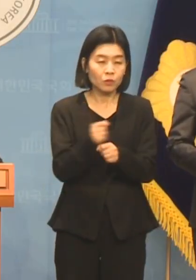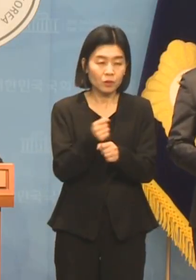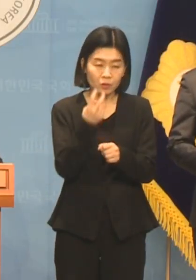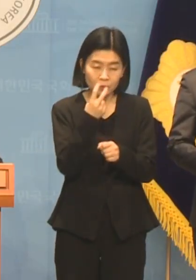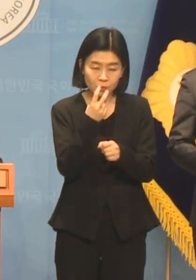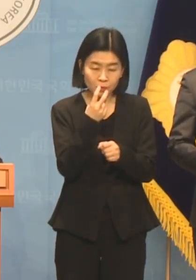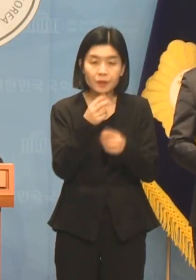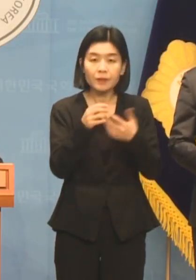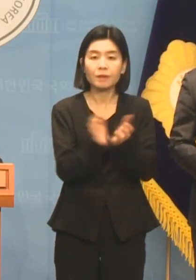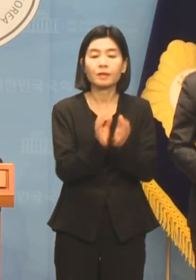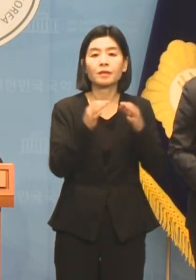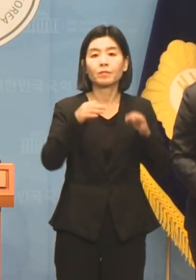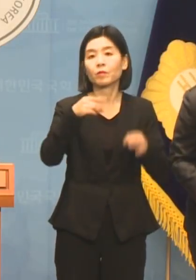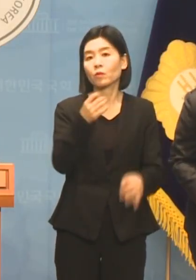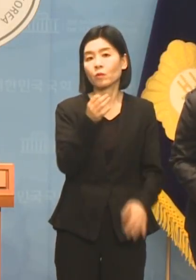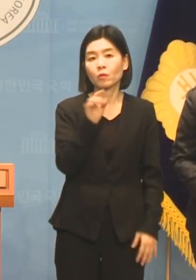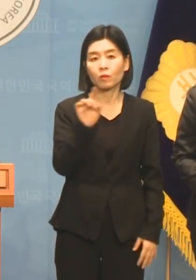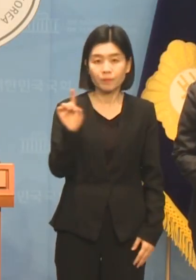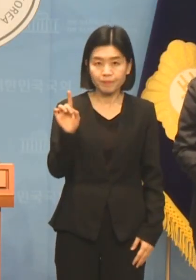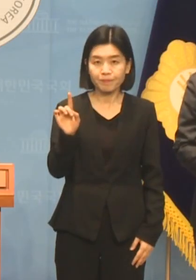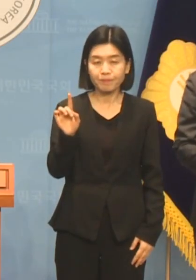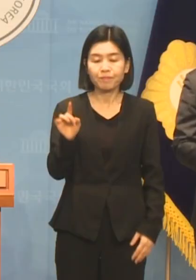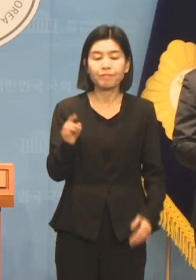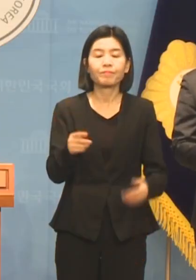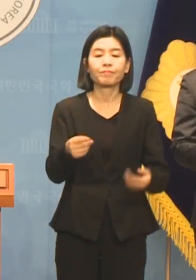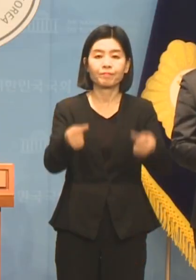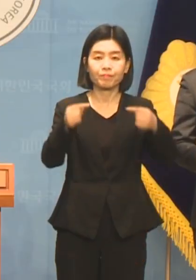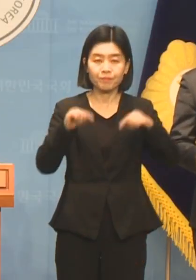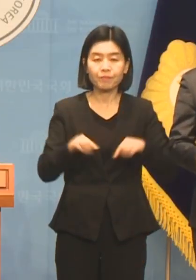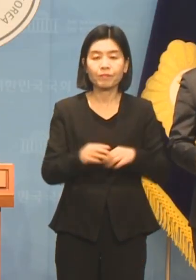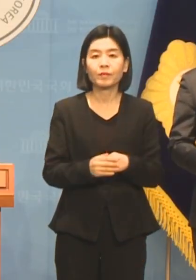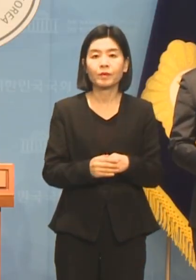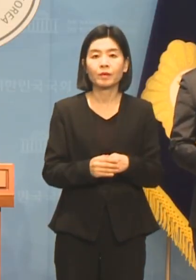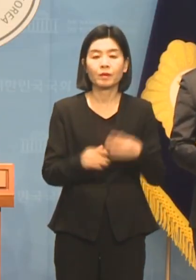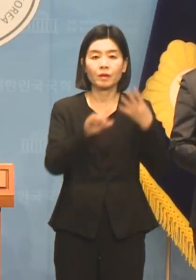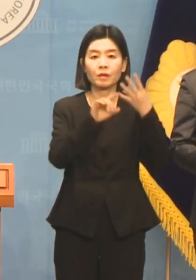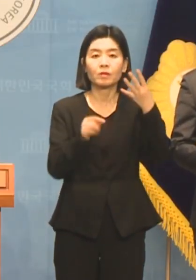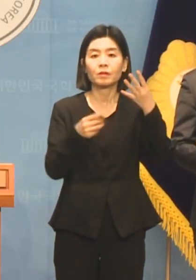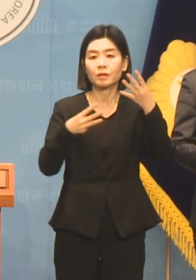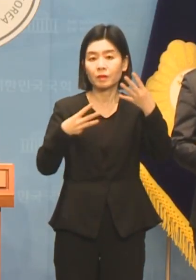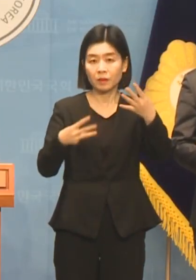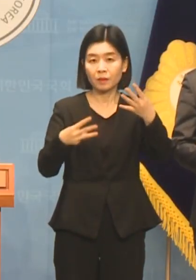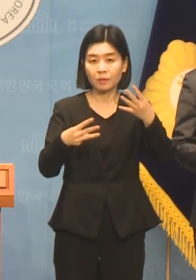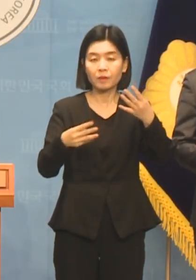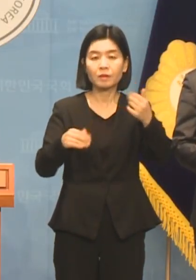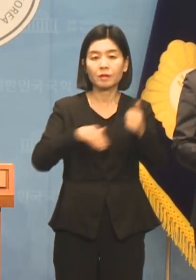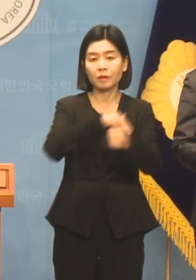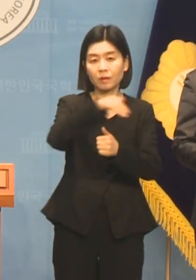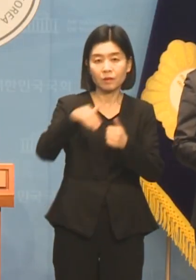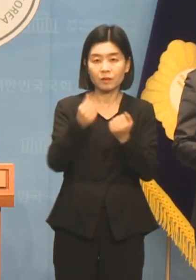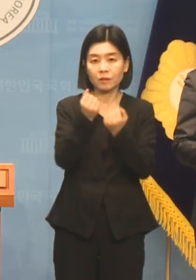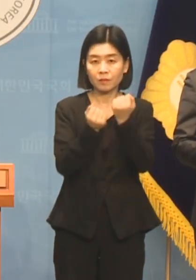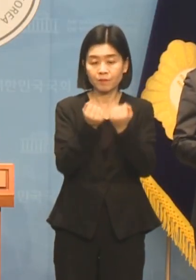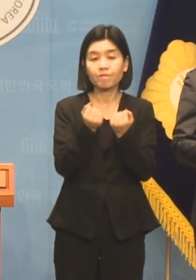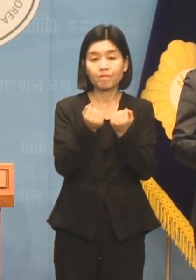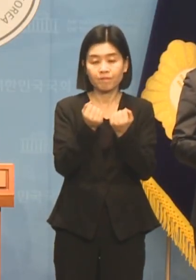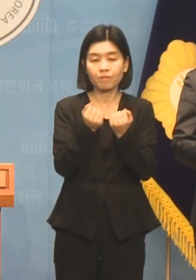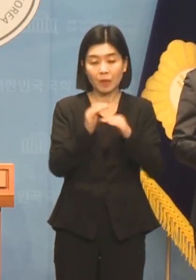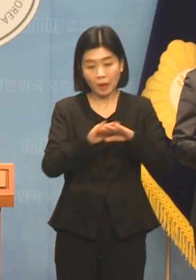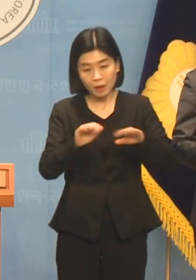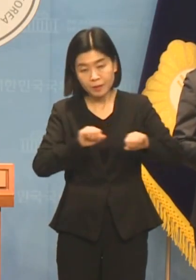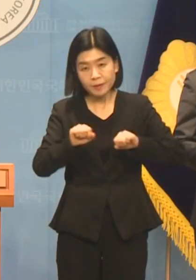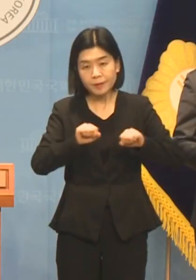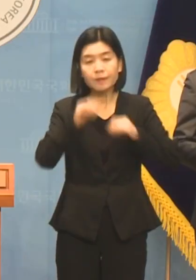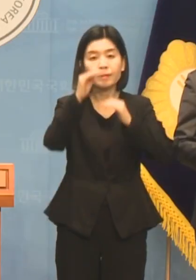허위조작정보감시단의 김동아 의원님 함께하셨습니다. 4월 3일 목요일 민주파출소 현황 보고 및 주요 대응 현황에